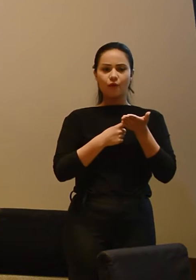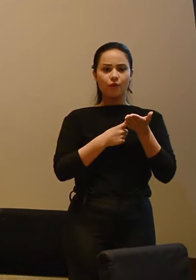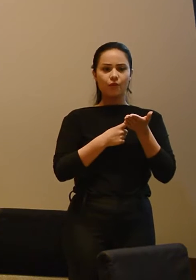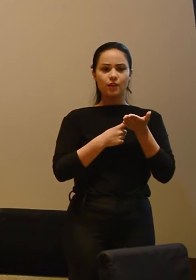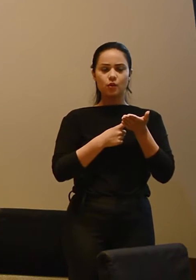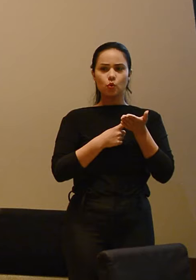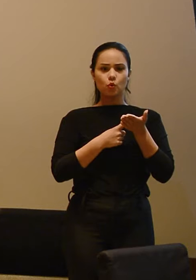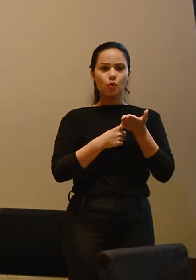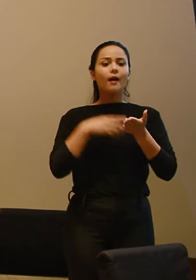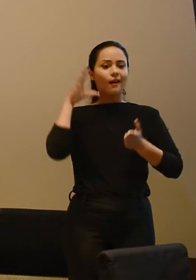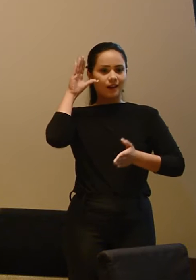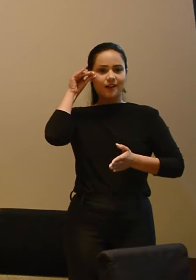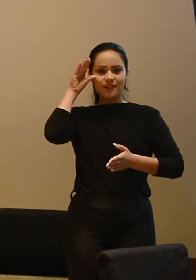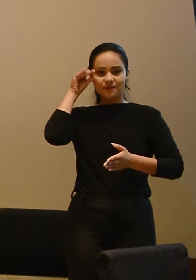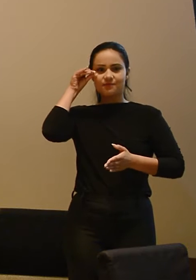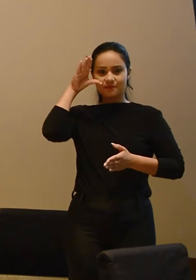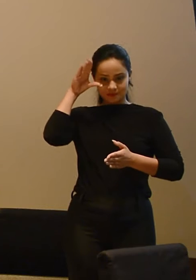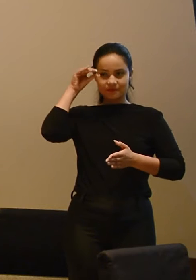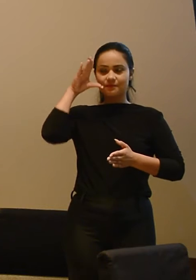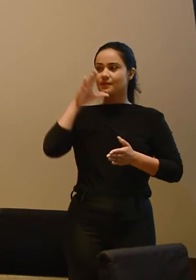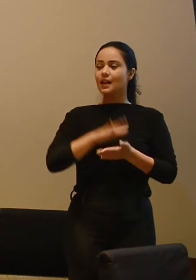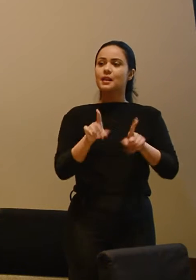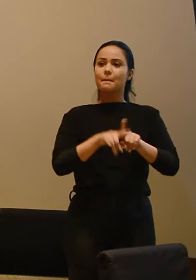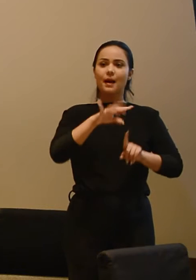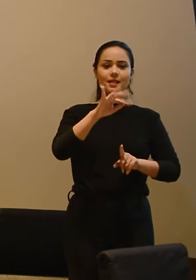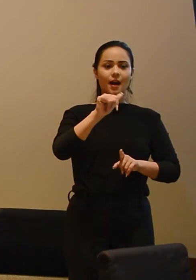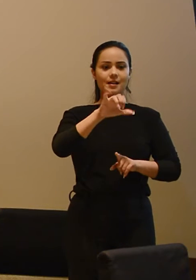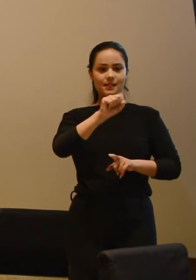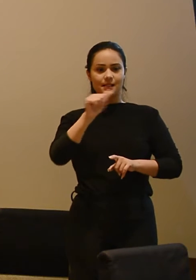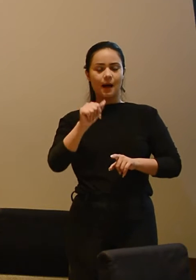as debatedoras, professora doutora Thais Abraão, médica